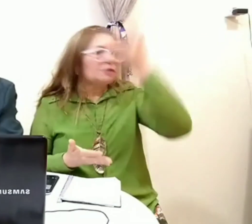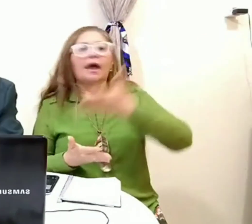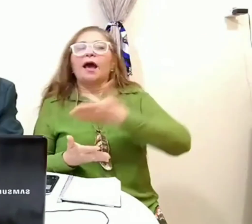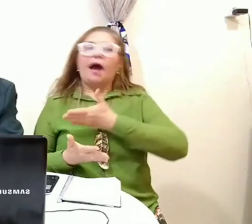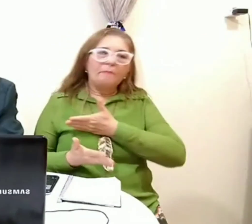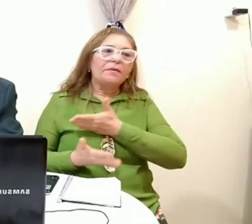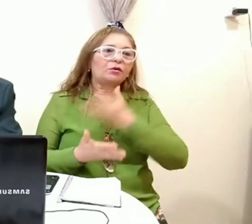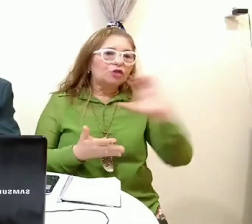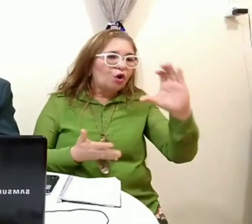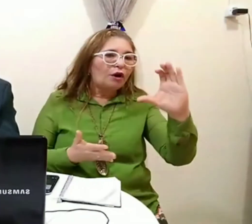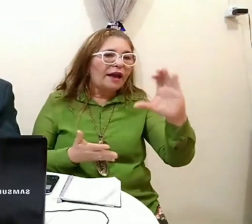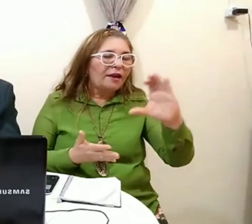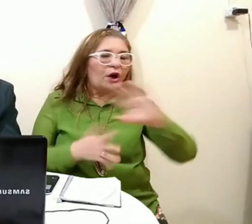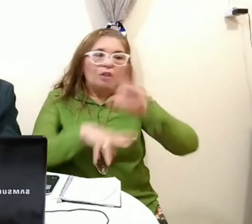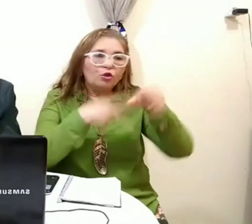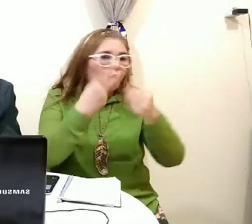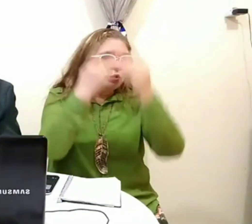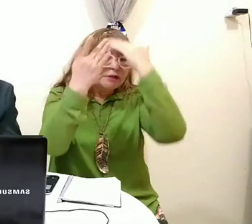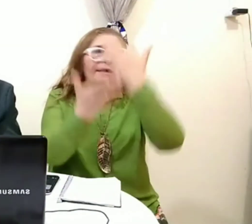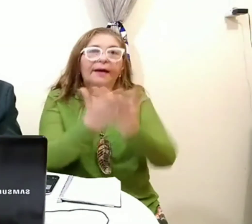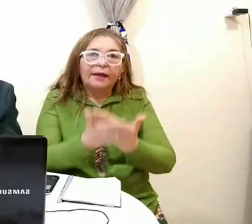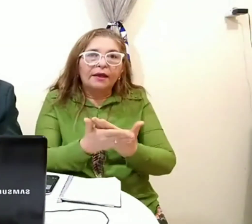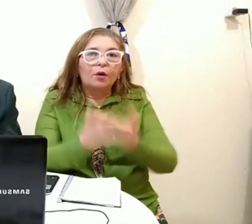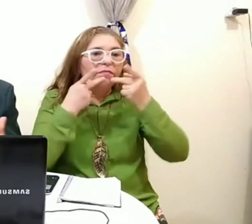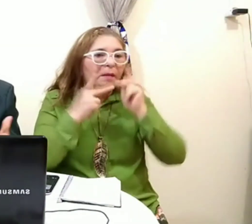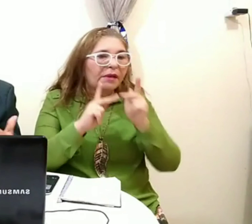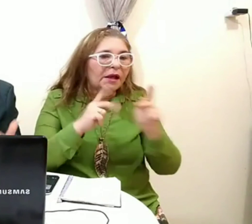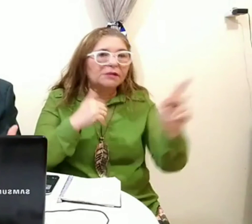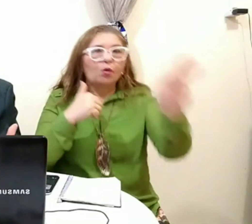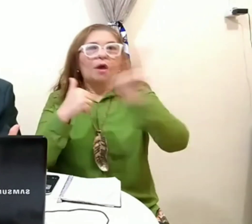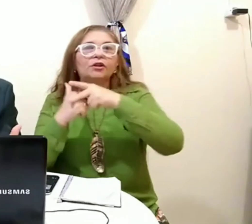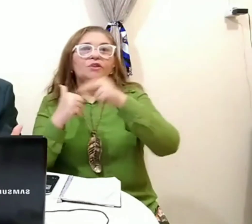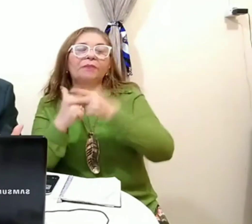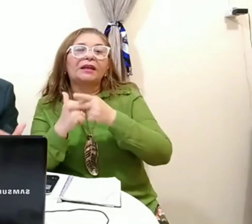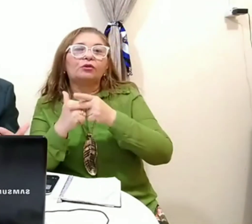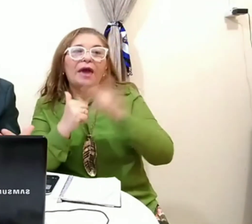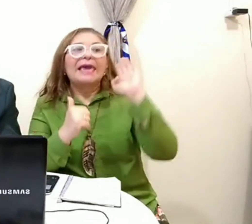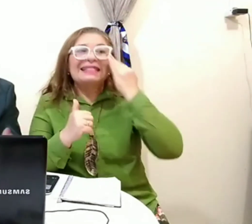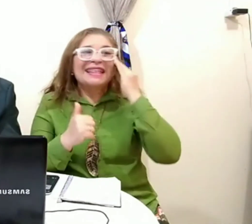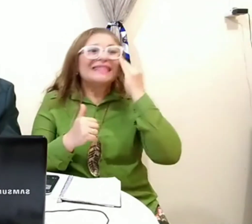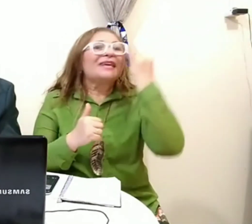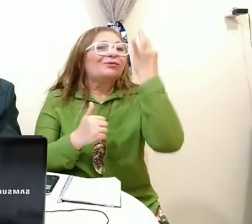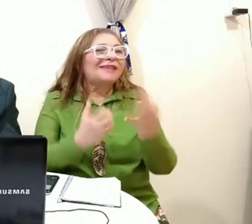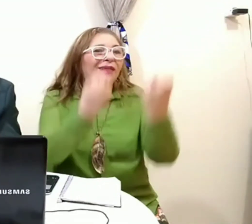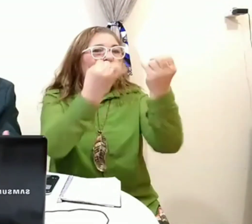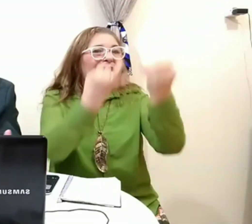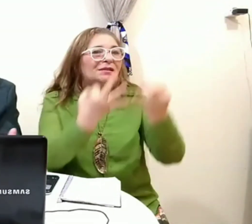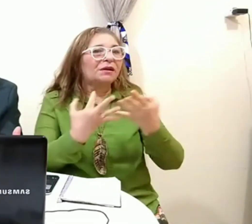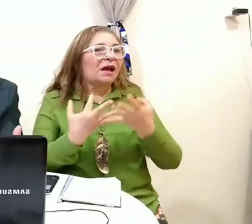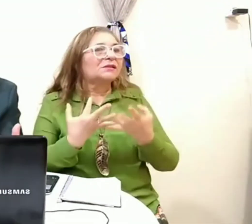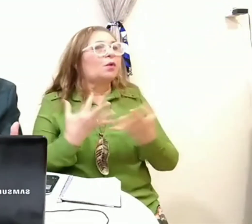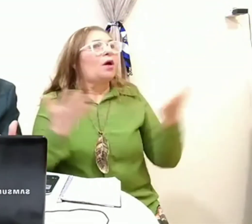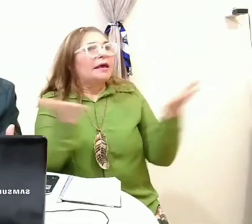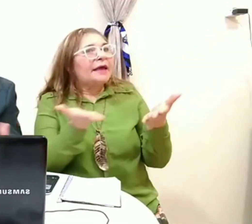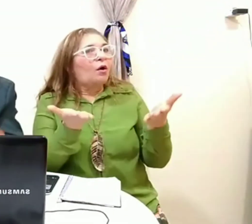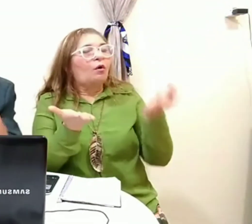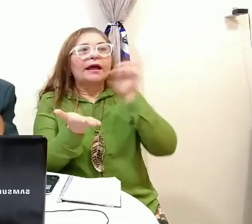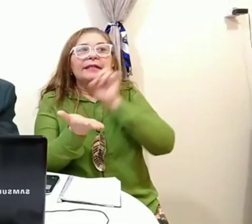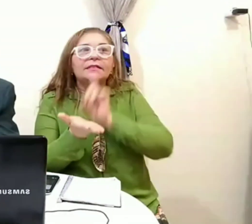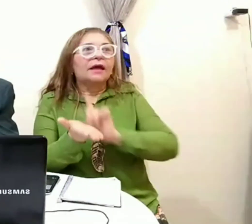eles creram na palavra, na pregação de Pedro, eles creram em Jesus, o Salvador, e naquele